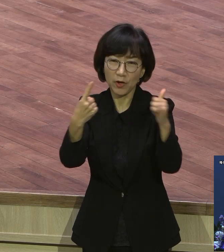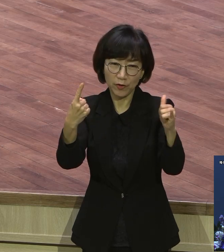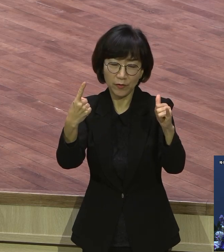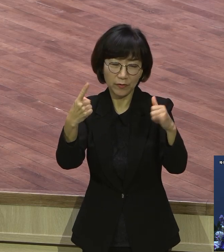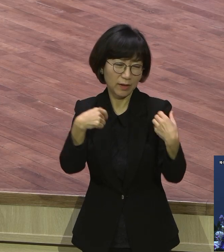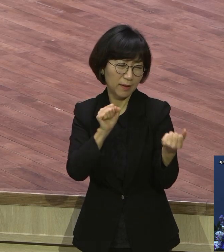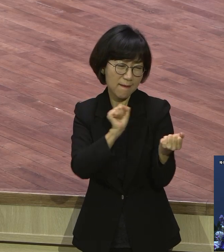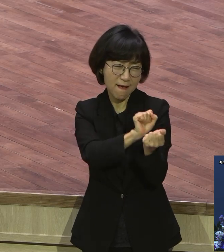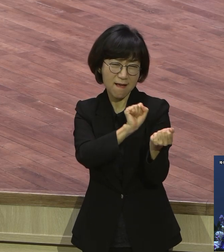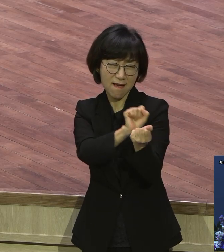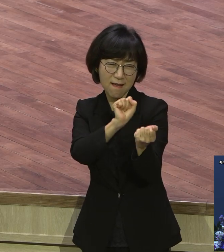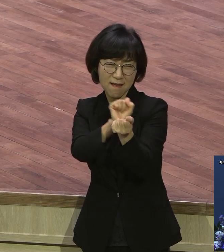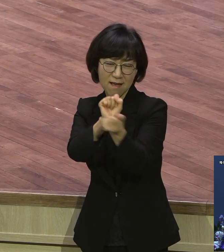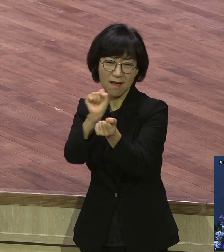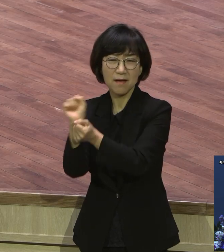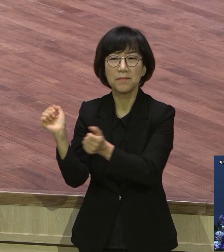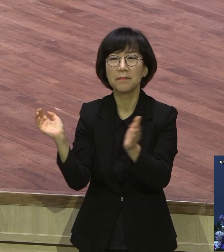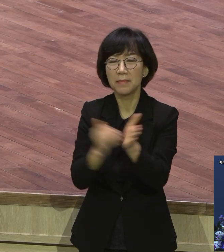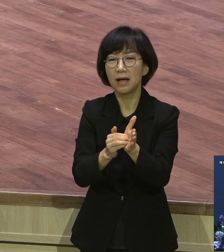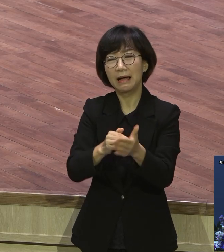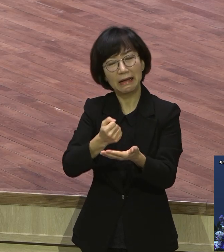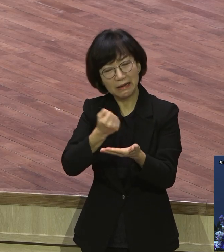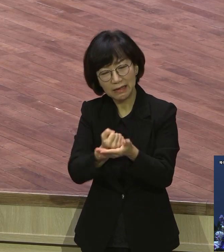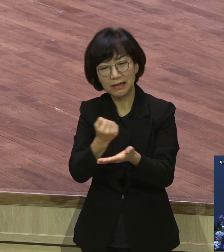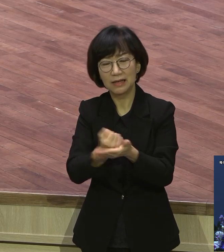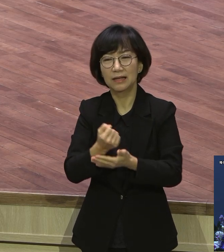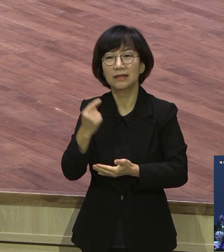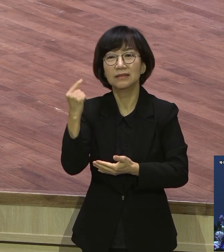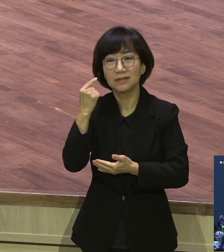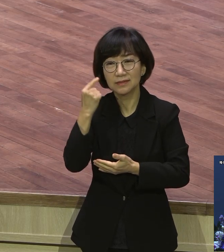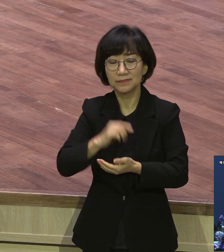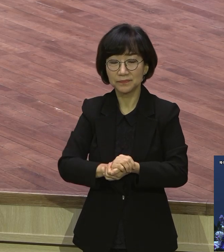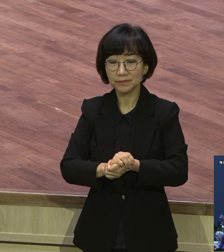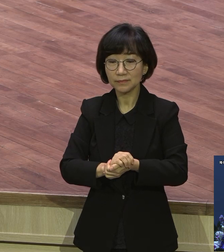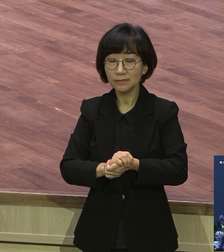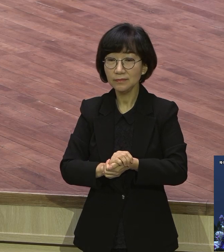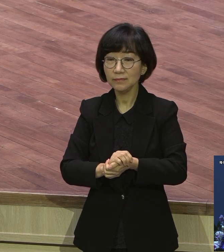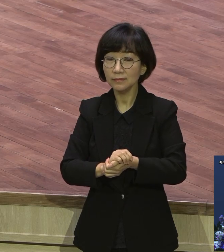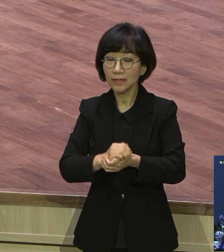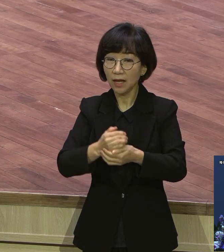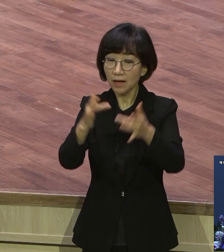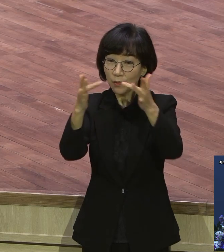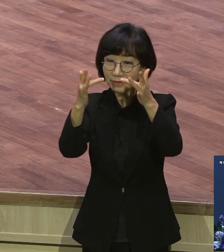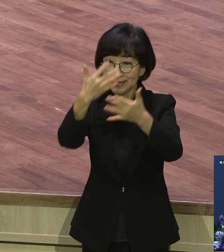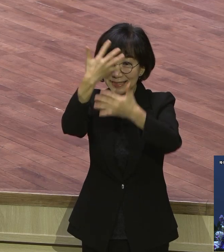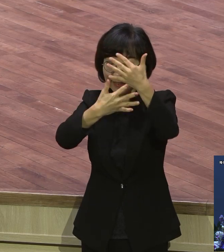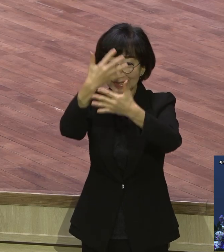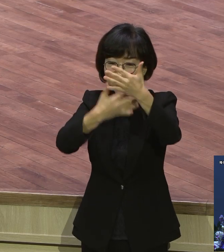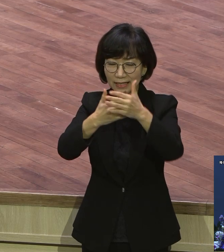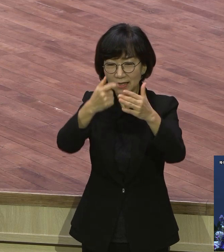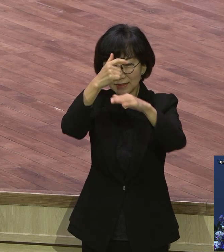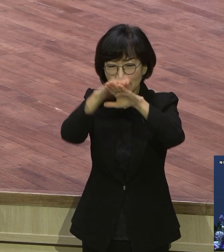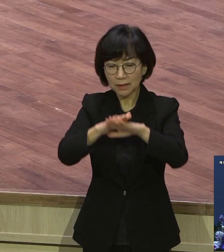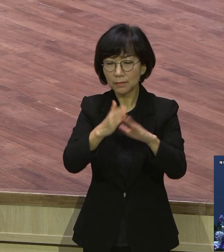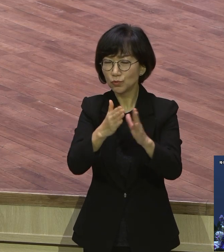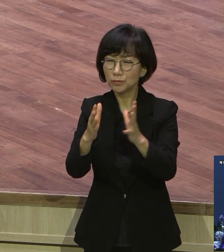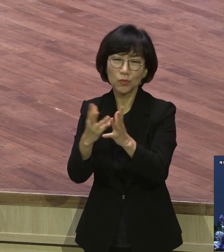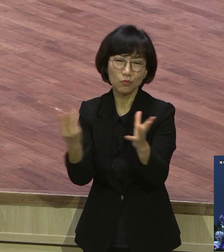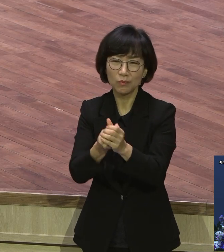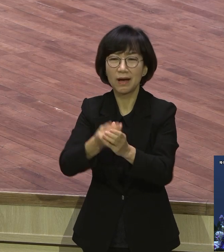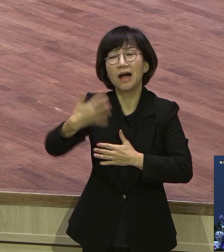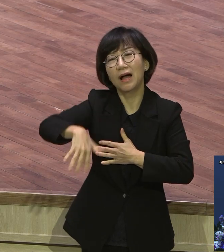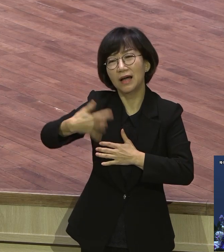감염이 되어졌다. 온난 예배를 드릴 수 없는 환경에서 모여서 예배를 드린 것